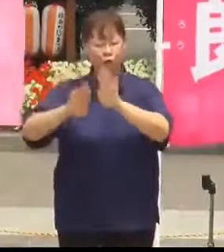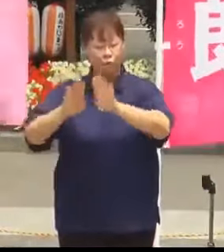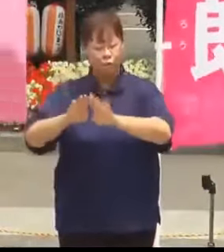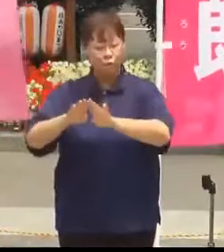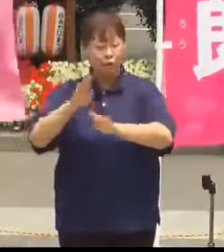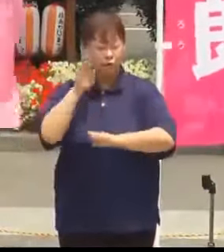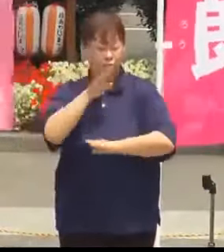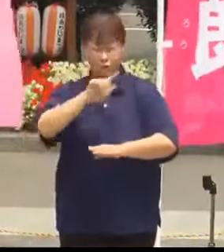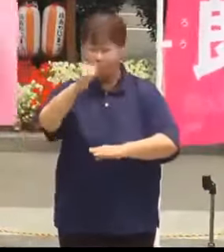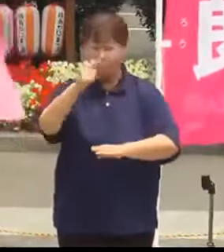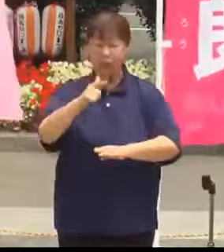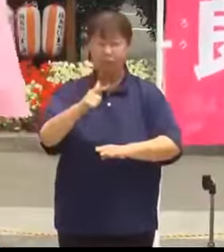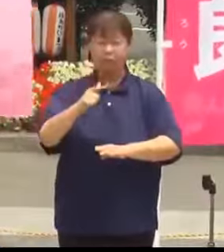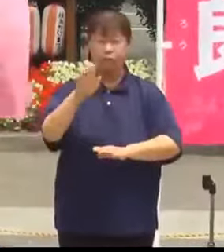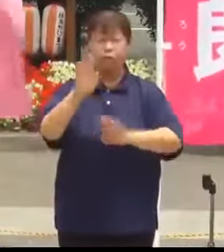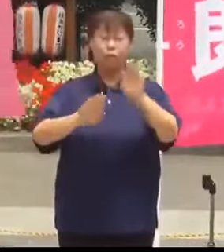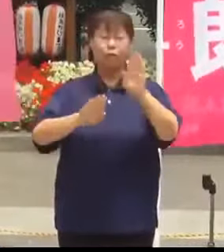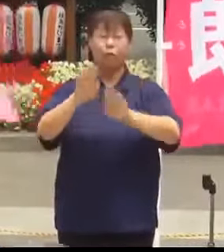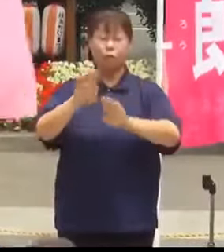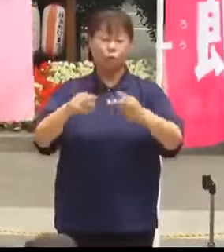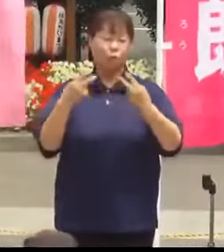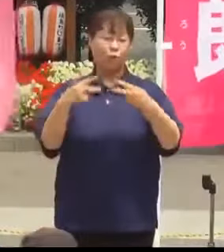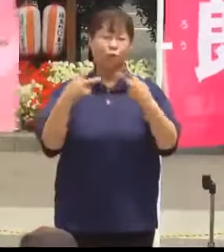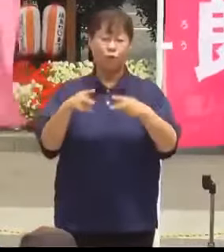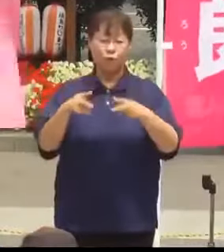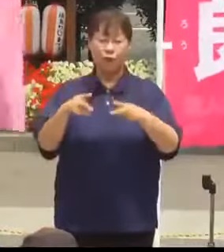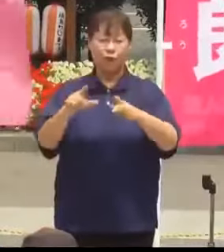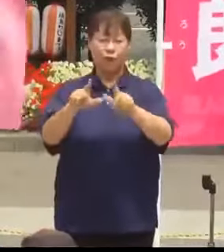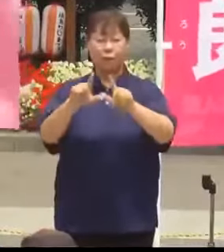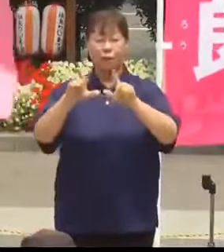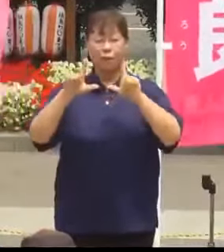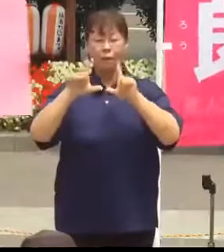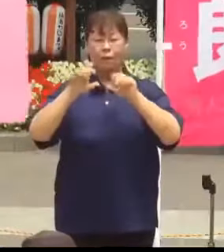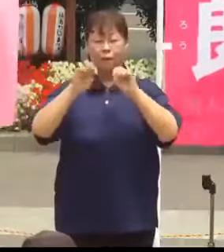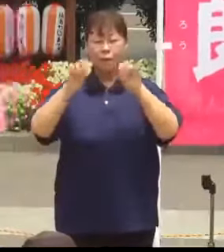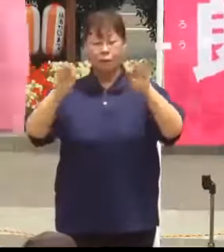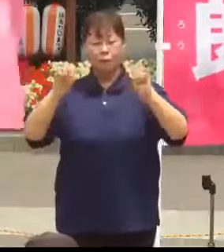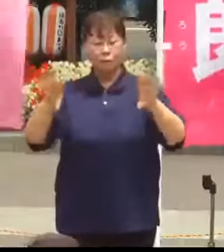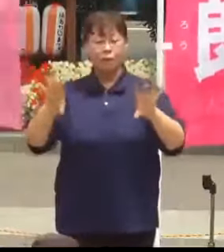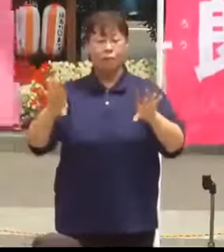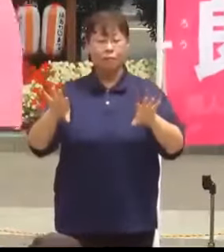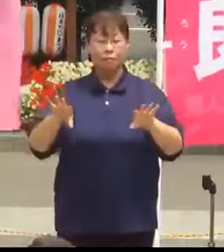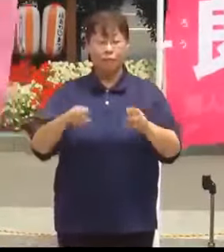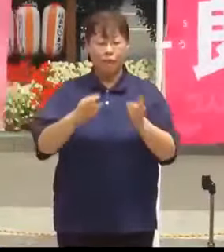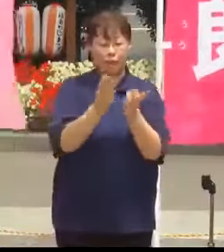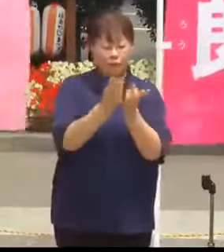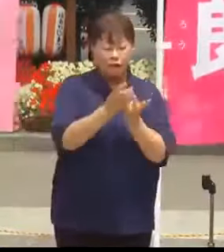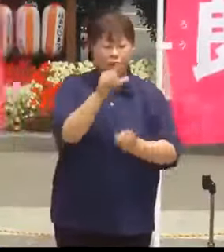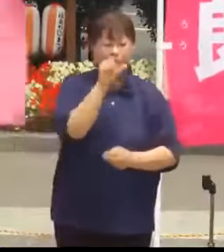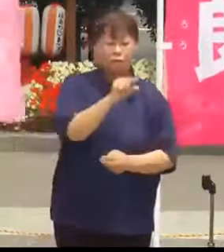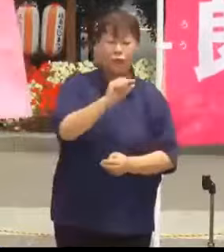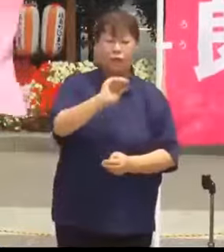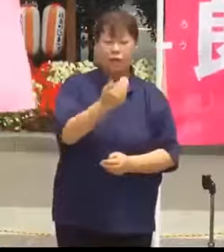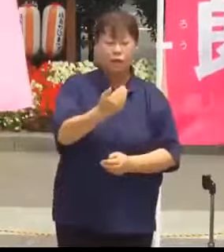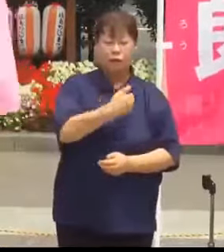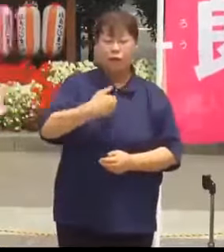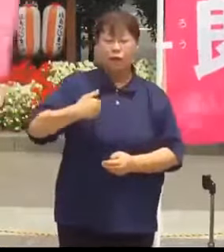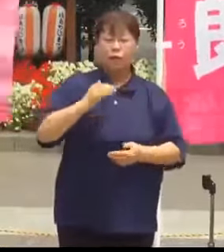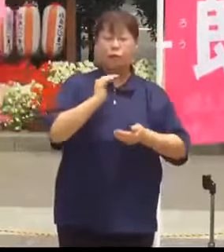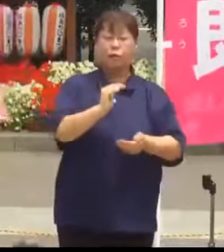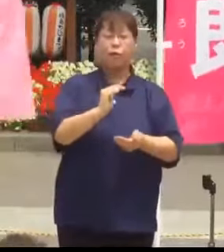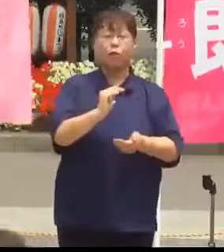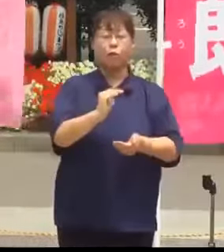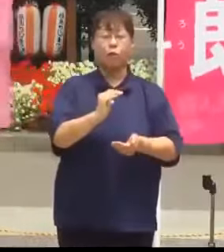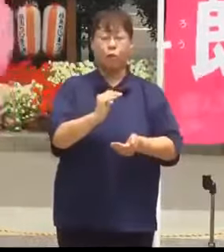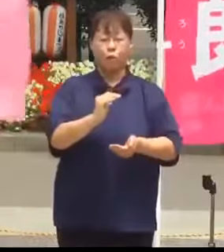ざる得ないという状況自分たちで作る少数派であってもやれること